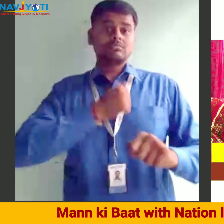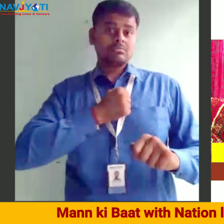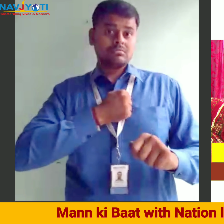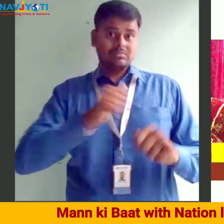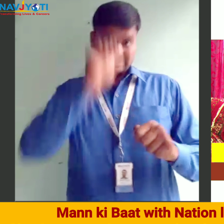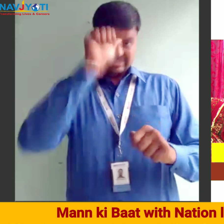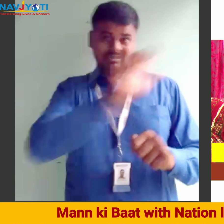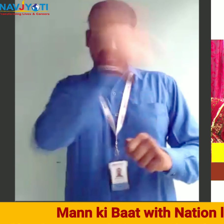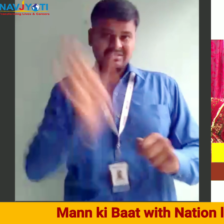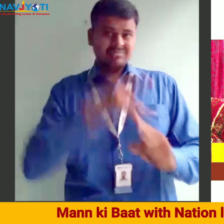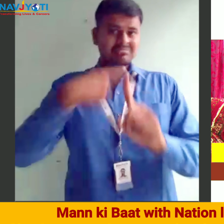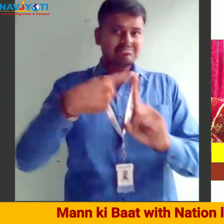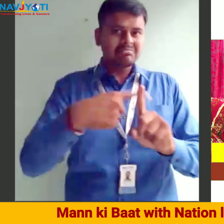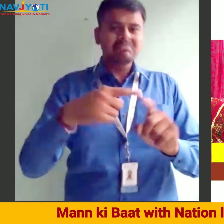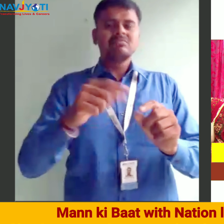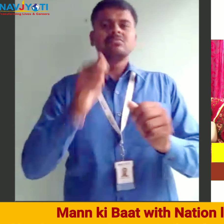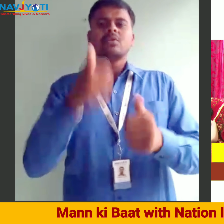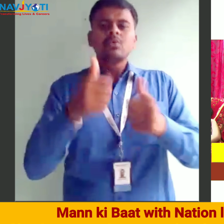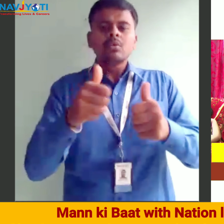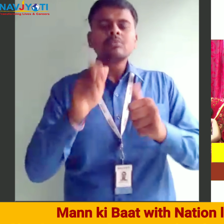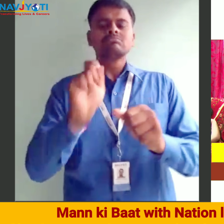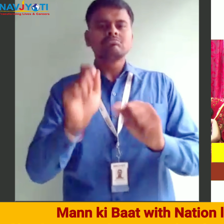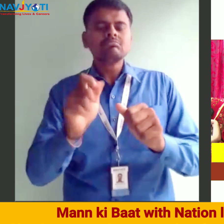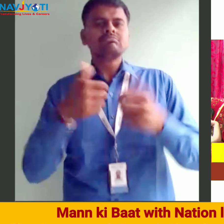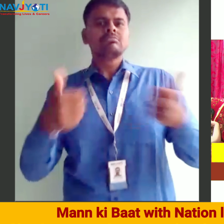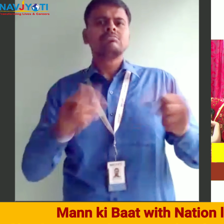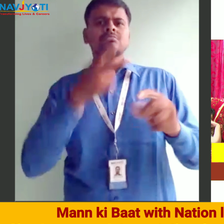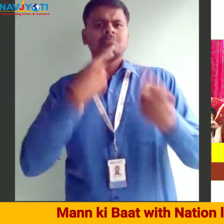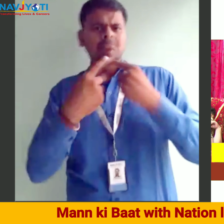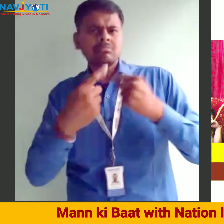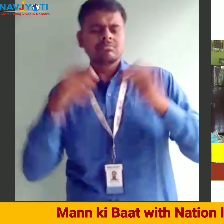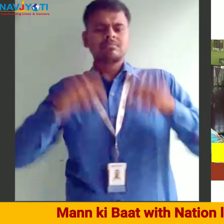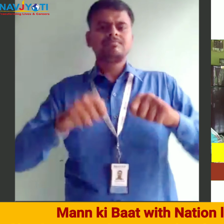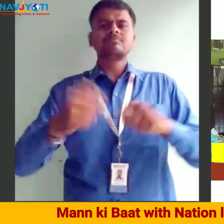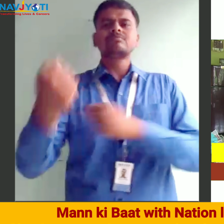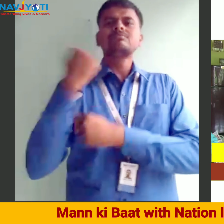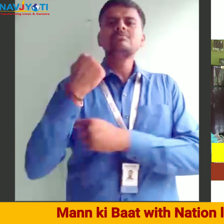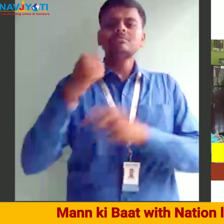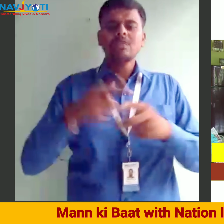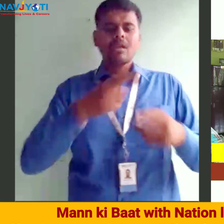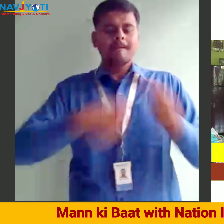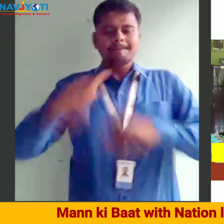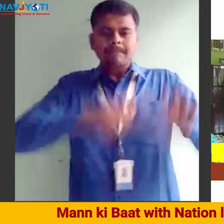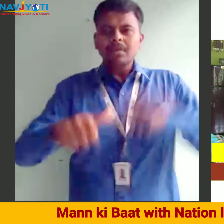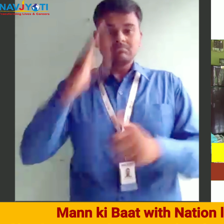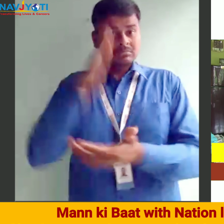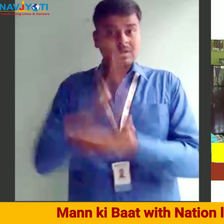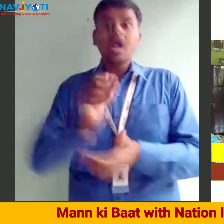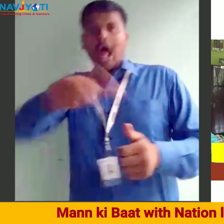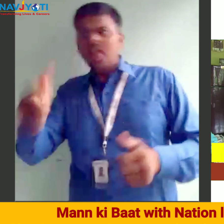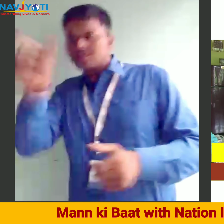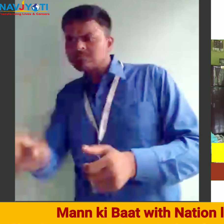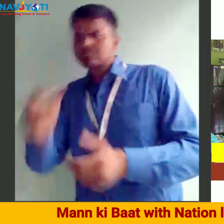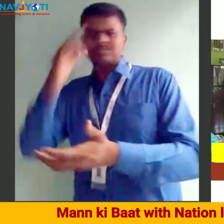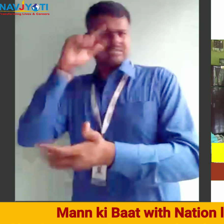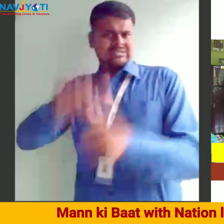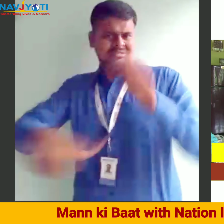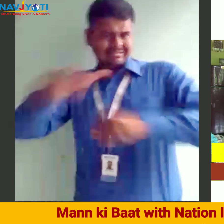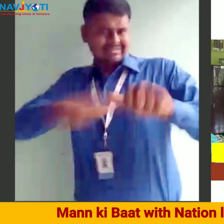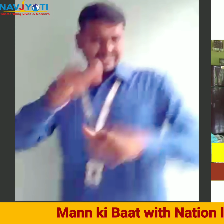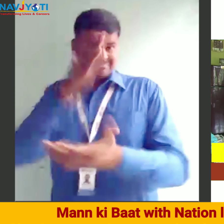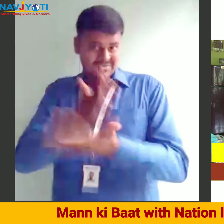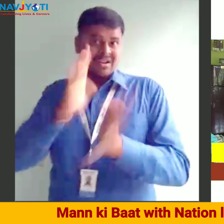कम नजर आता है। इसलिए हम अपने देश की अच्छी बातों को, हमारे पारंपरिक सिद्धांतों को